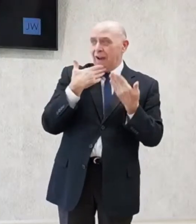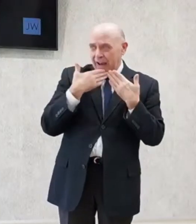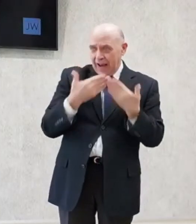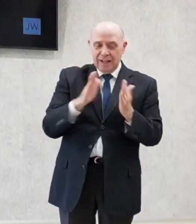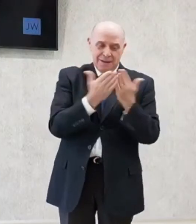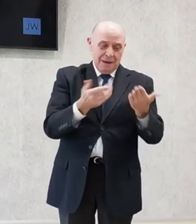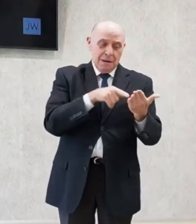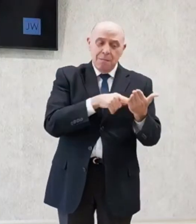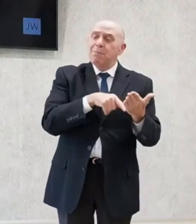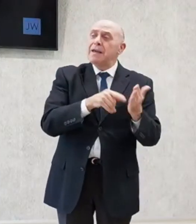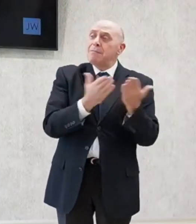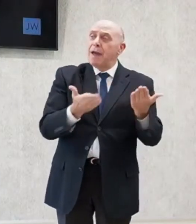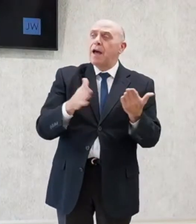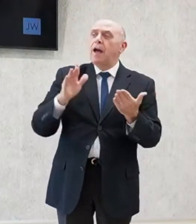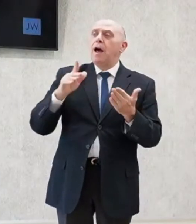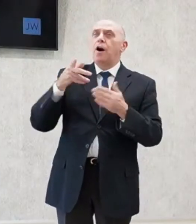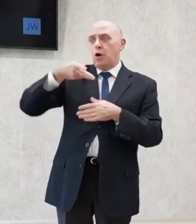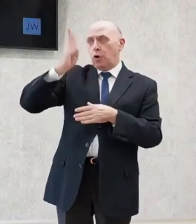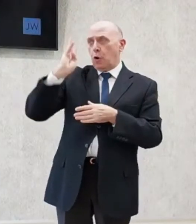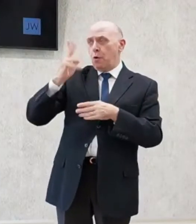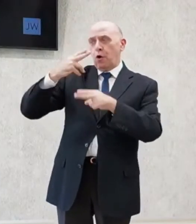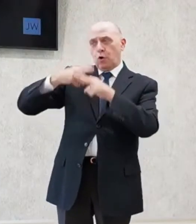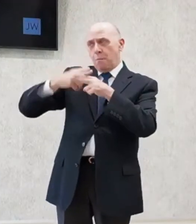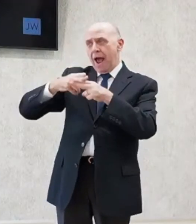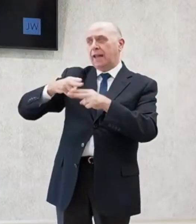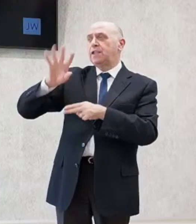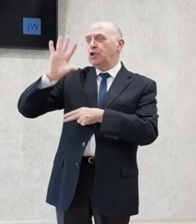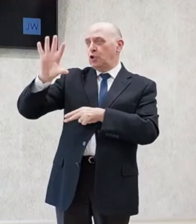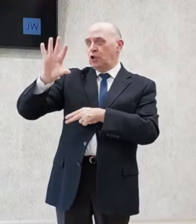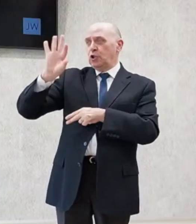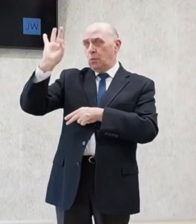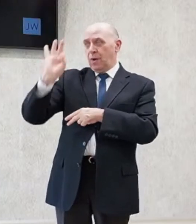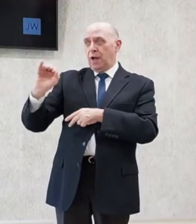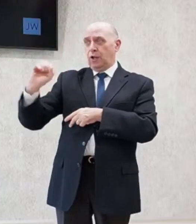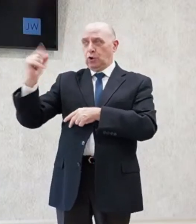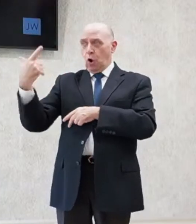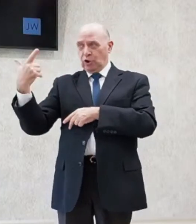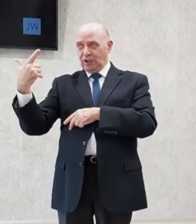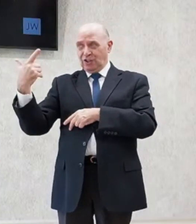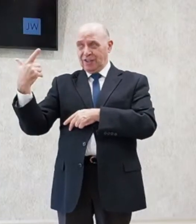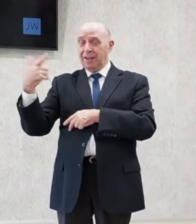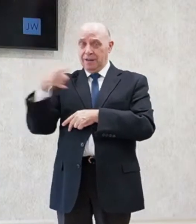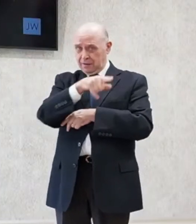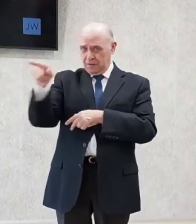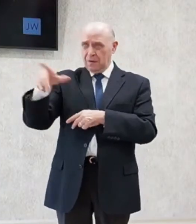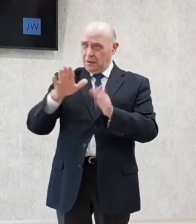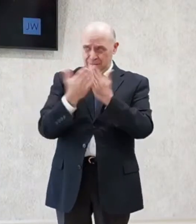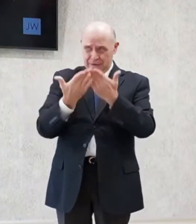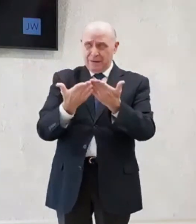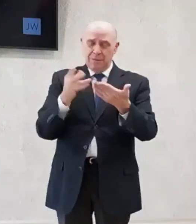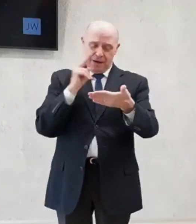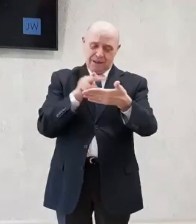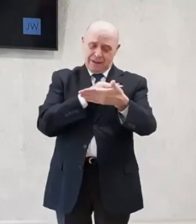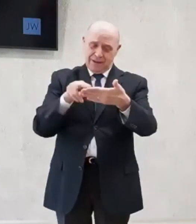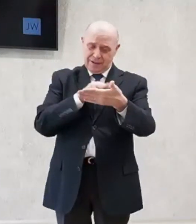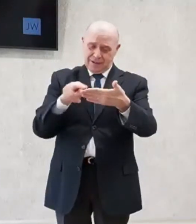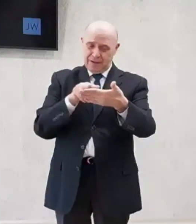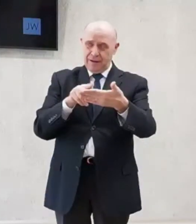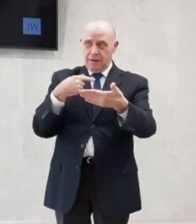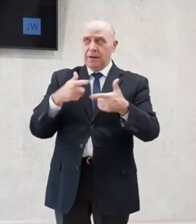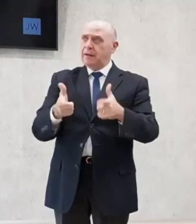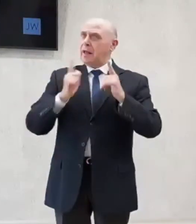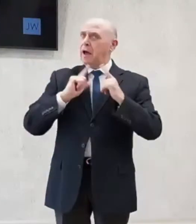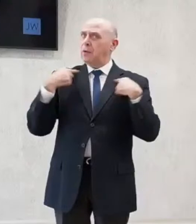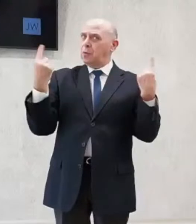è quello di romani 5:12 se potete prenderlo dalla vostra Bibbia lo leggiamo insieme